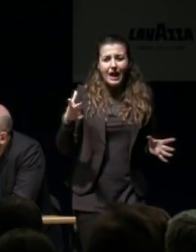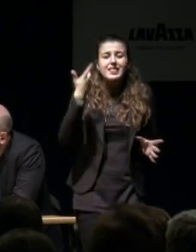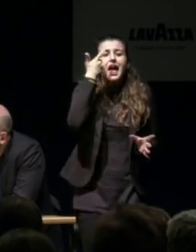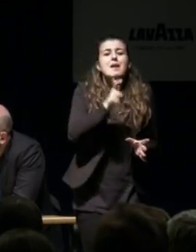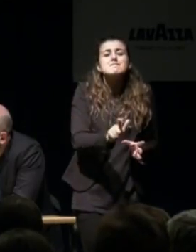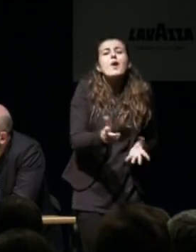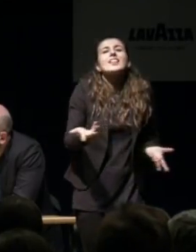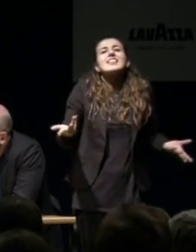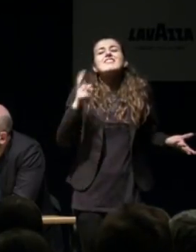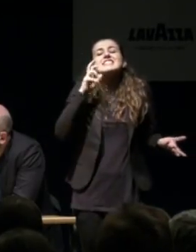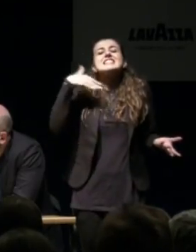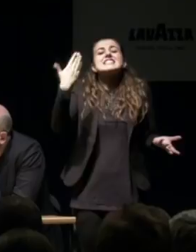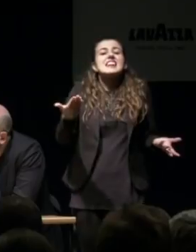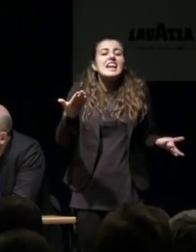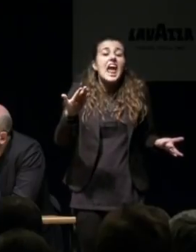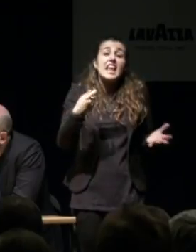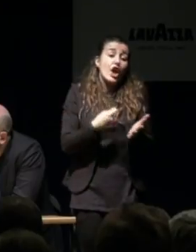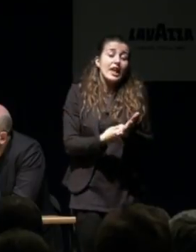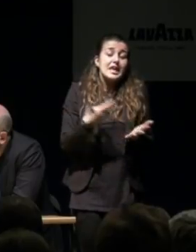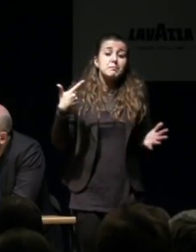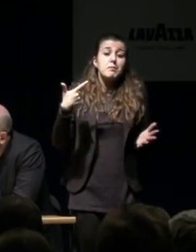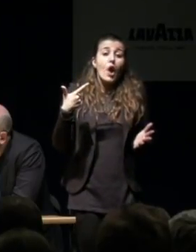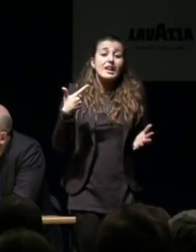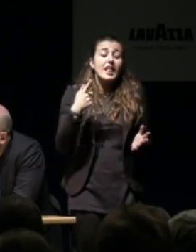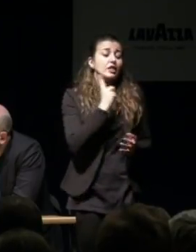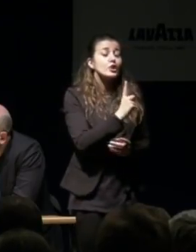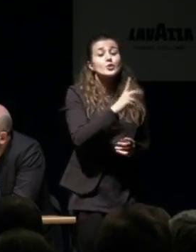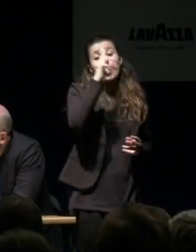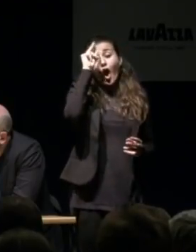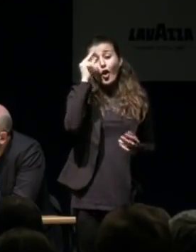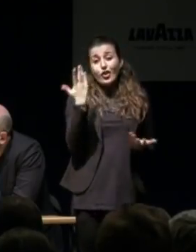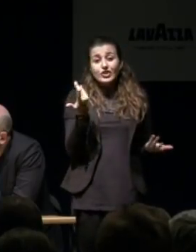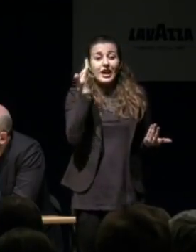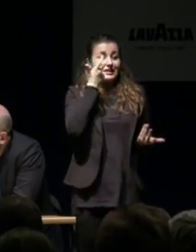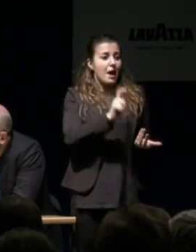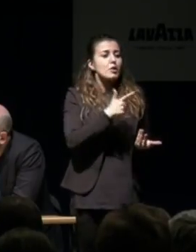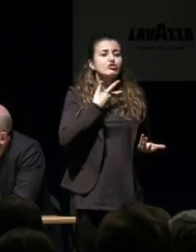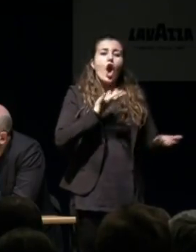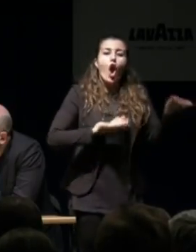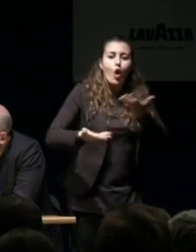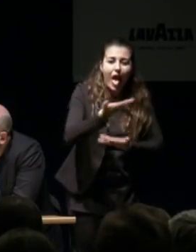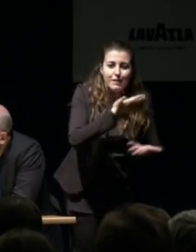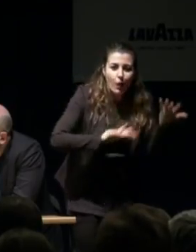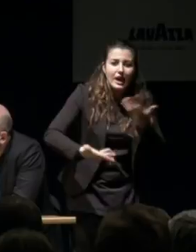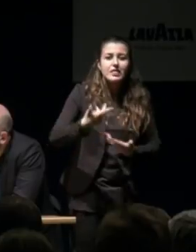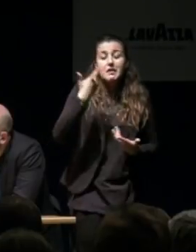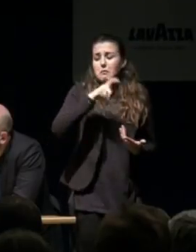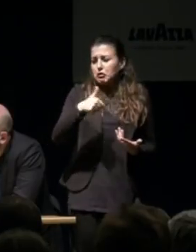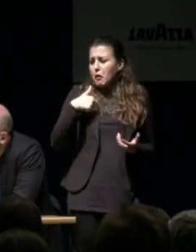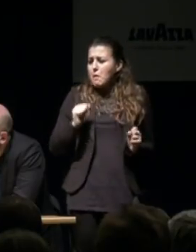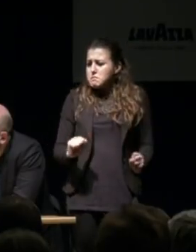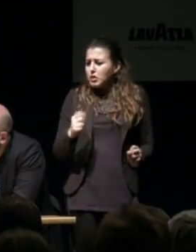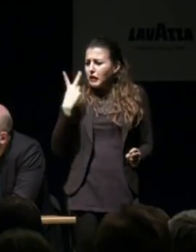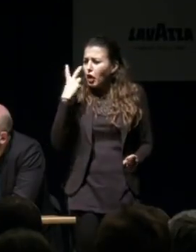esempio per lo straniero era fondamentale questa sua conoscenza perché trovava collaboratori luglio potevo trovare in